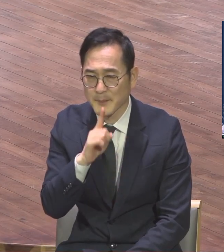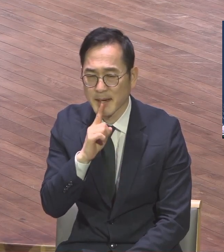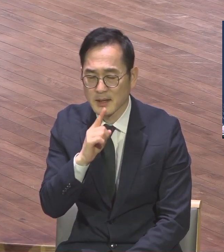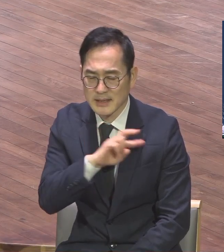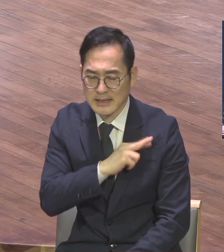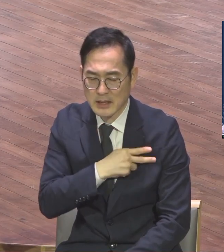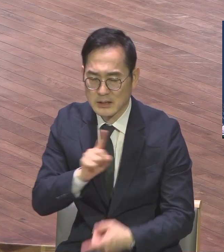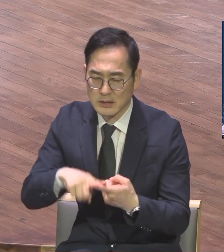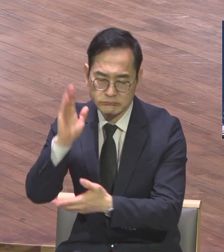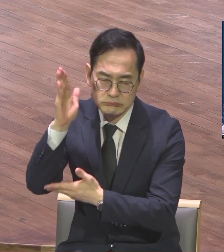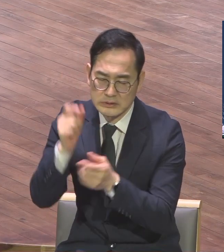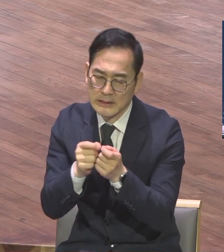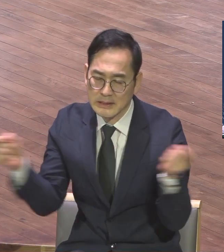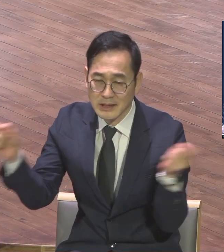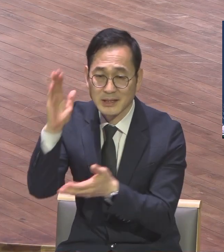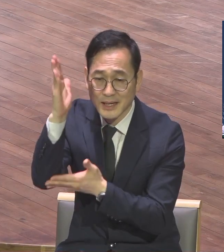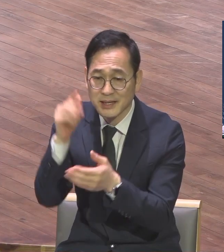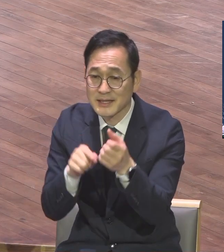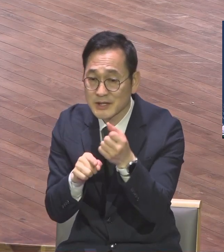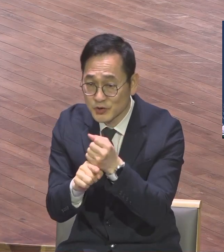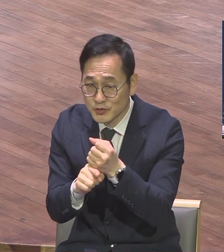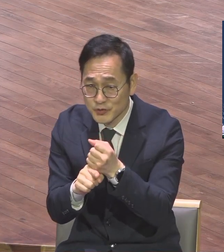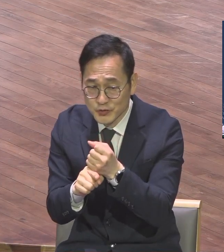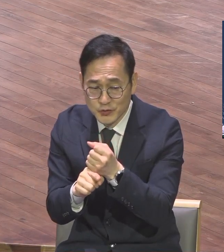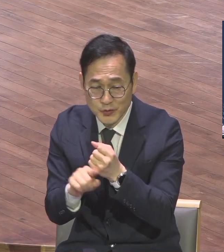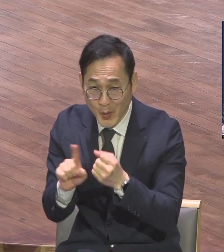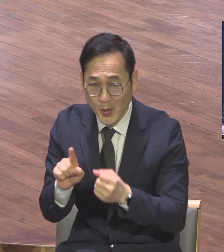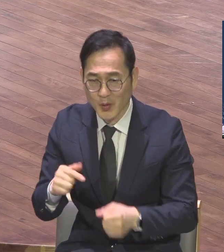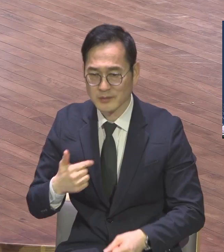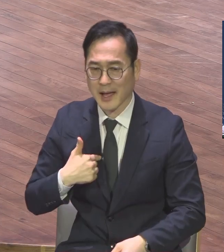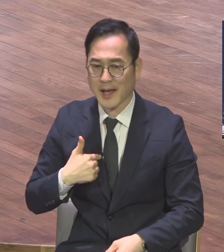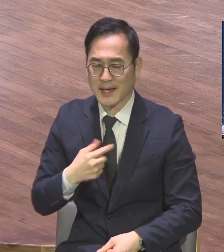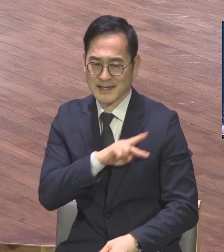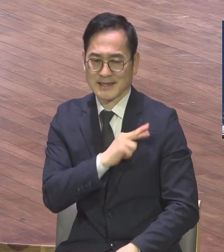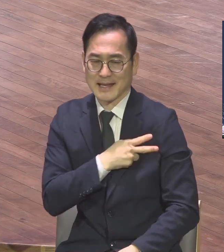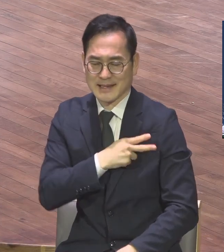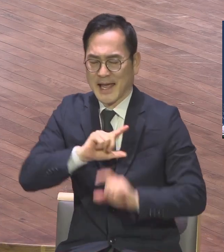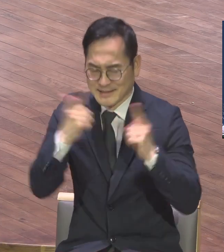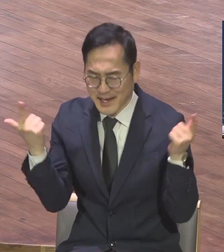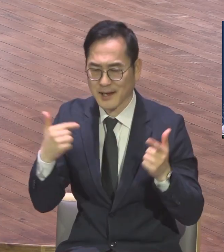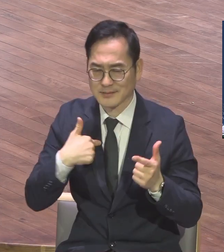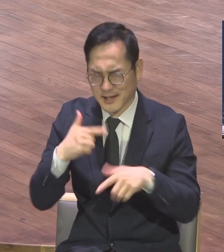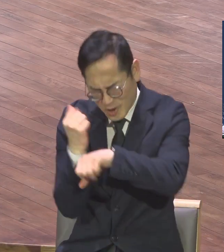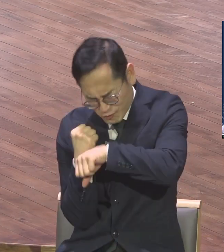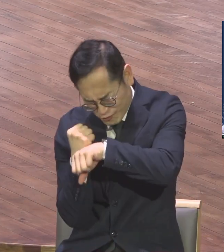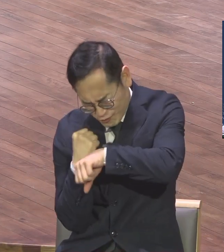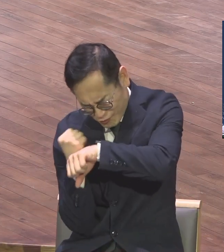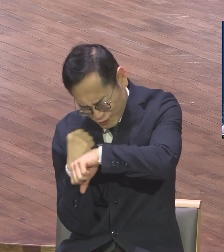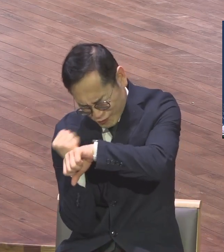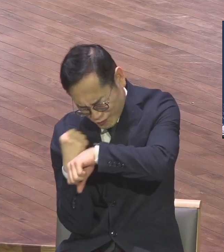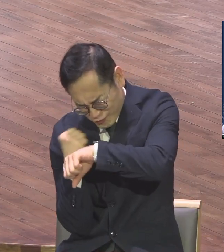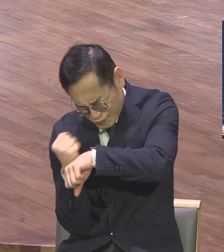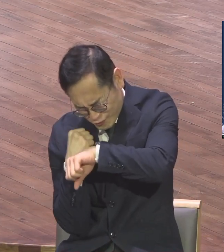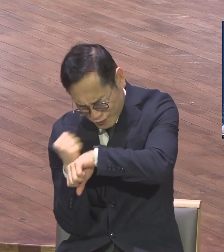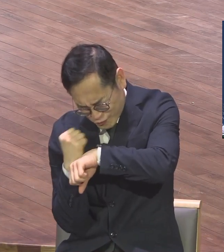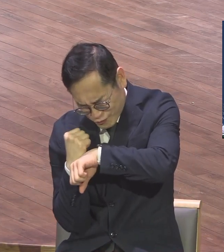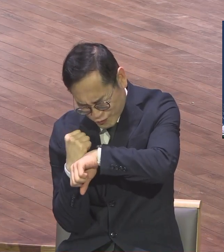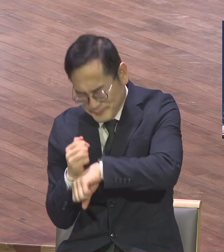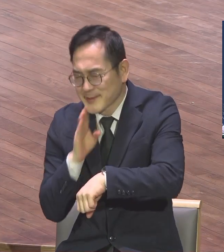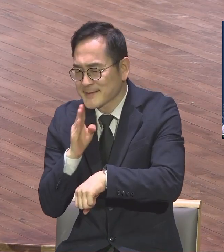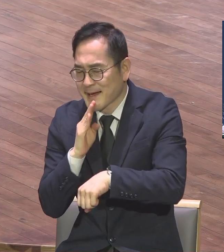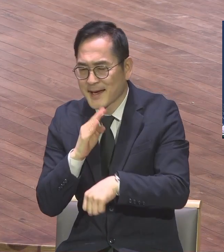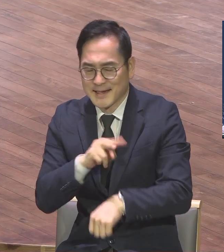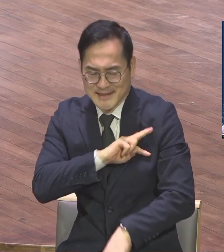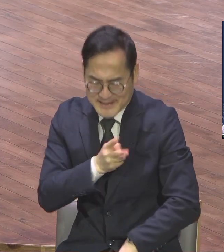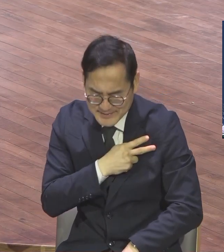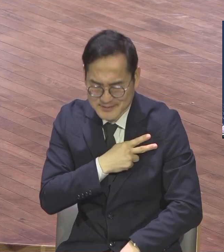있습니다. 이렇게 했으니까 이런 수고를 좀 알아달라는 것이냐? 맞습니다.